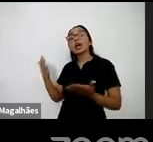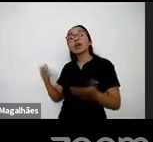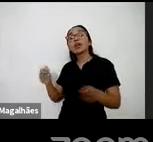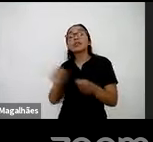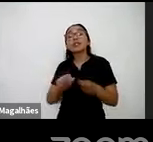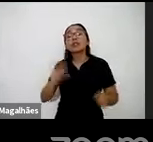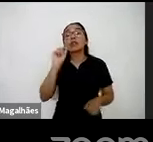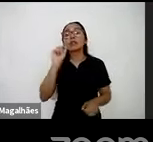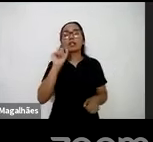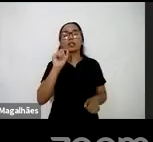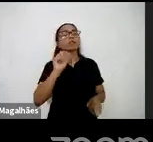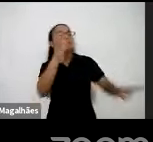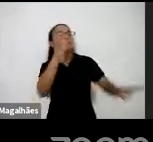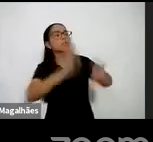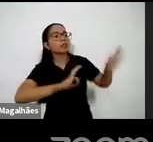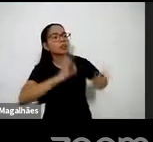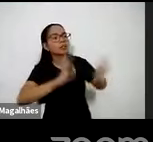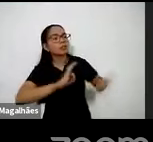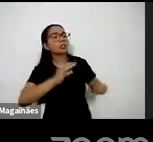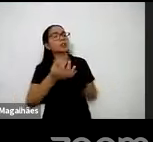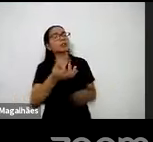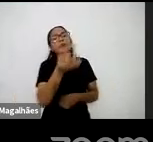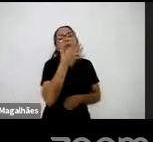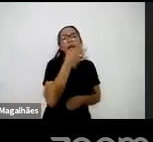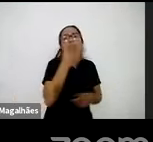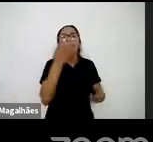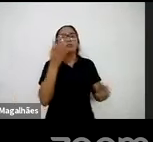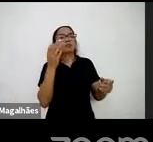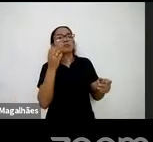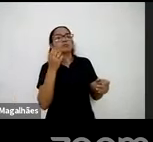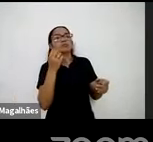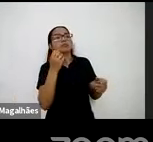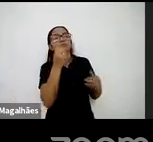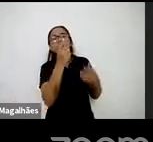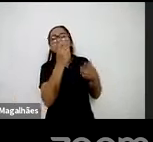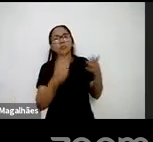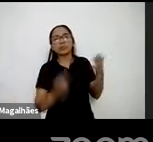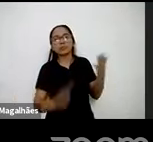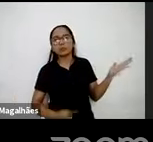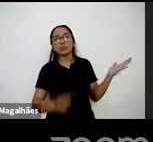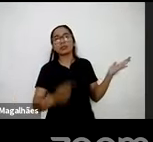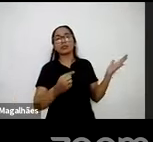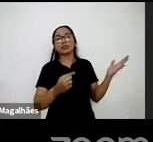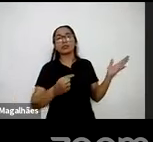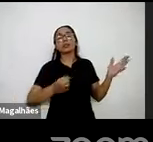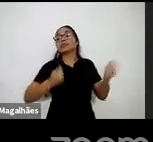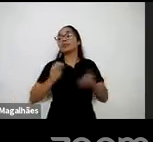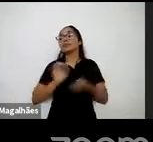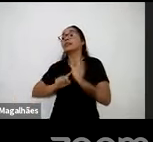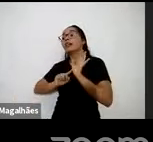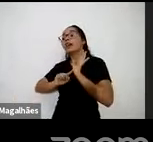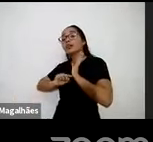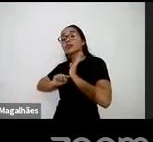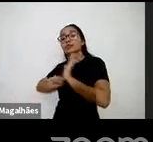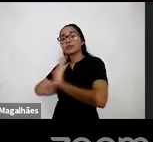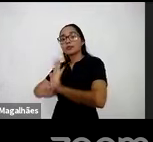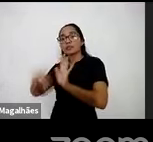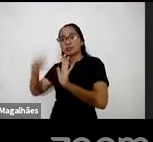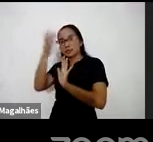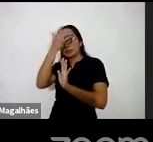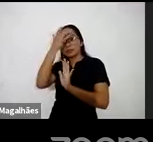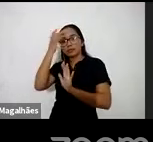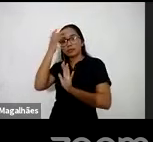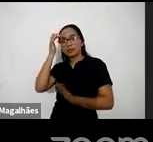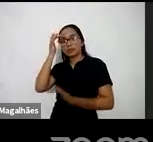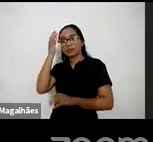de equidade, né? Que é justamente você tratar de forma diferente aqueles que têm necessidades diferentes. E dentro do